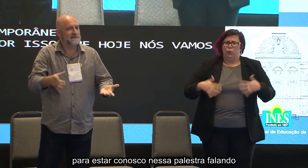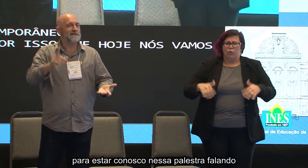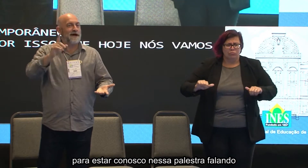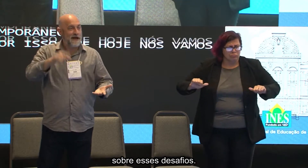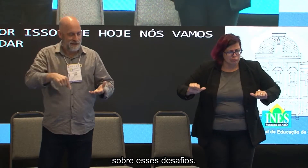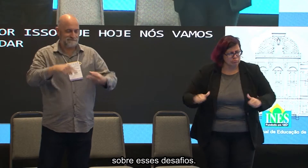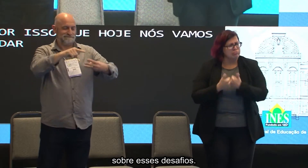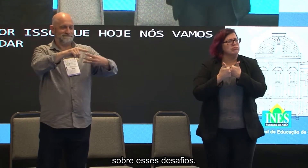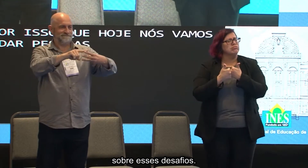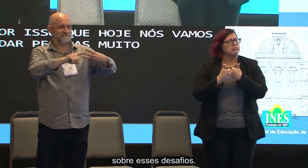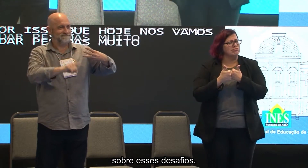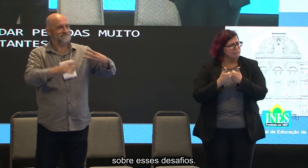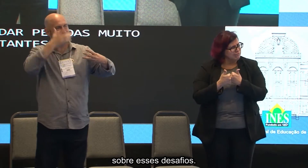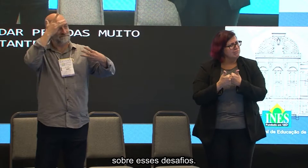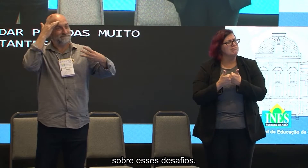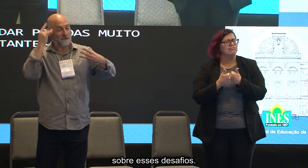falando sobre esses desafios.